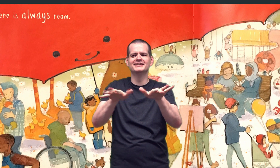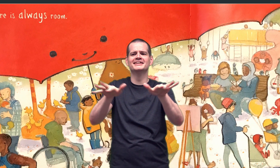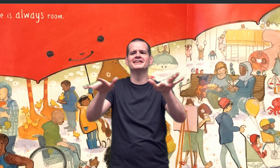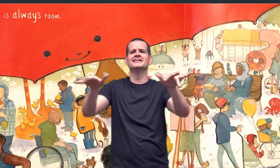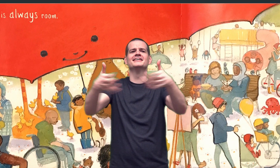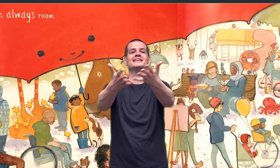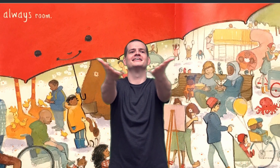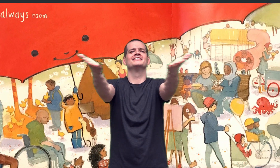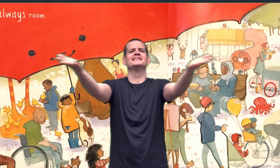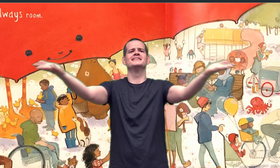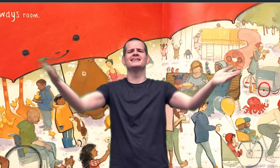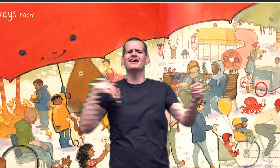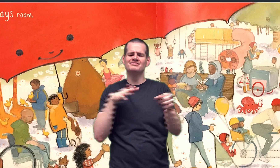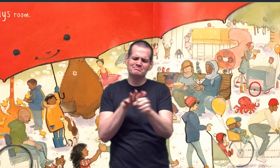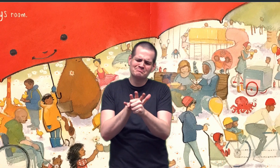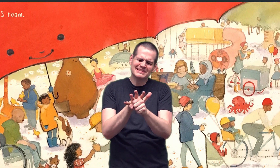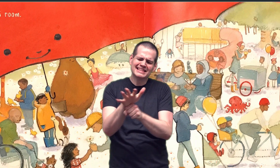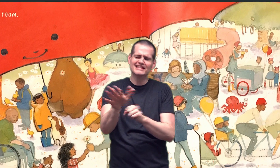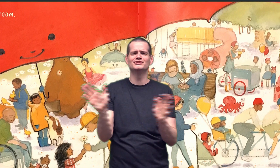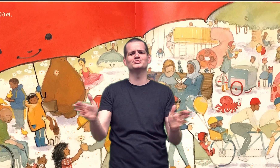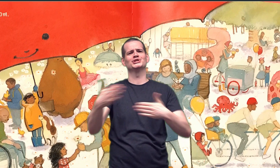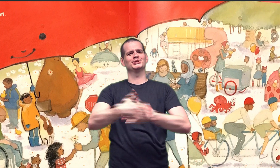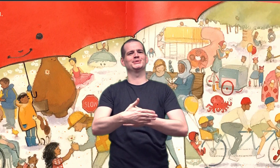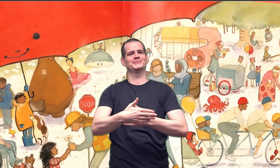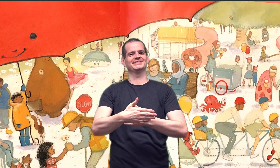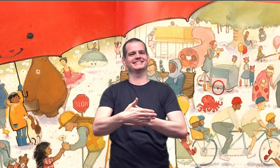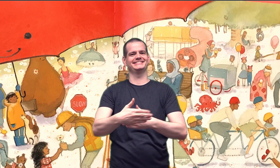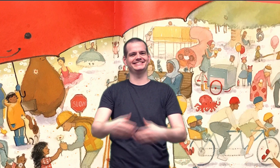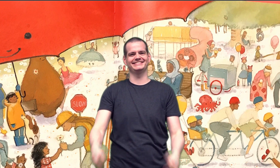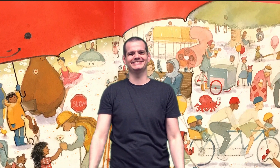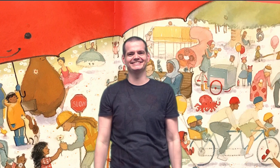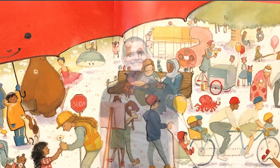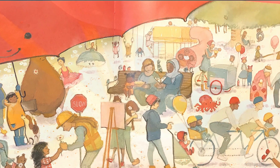puede abarcar a todo el mundo. Siempre hay espacio.